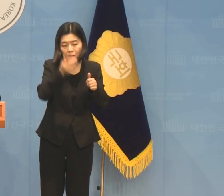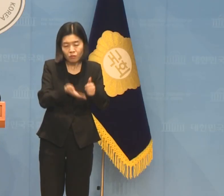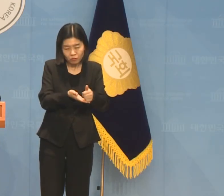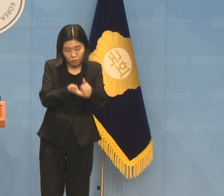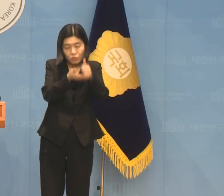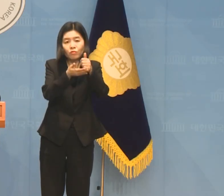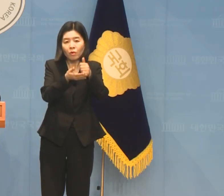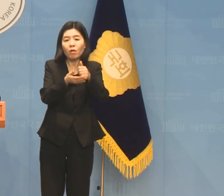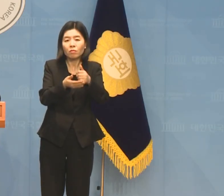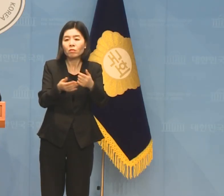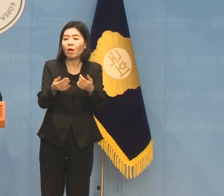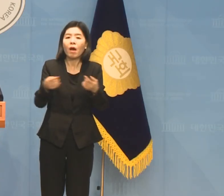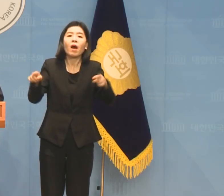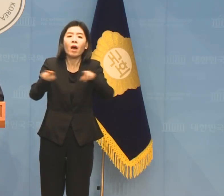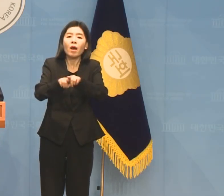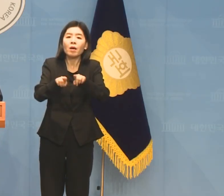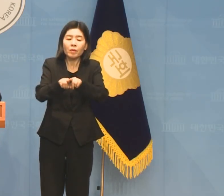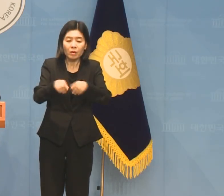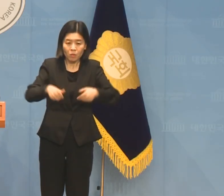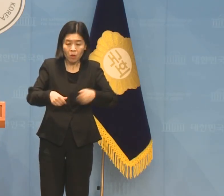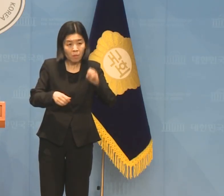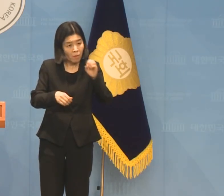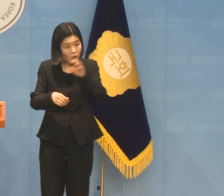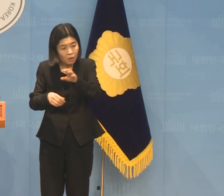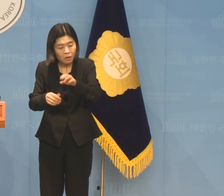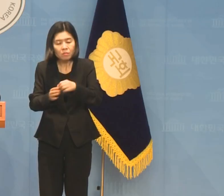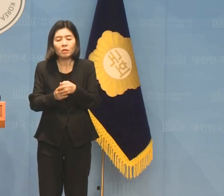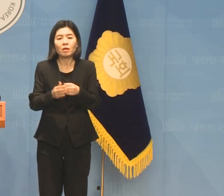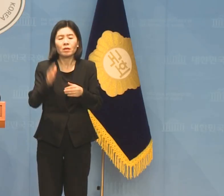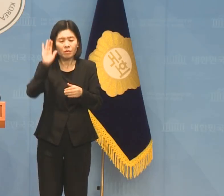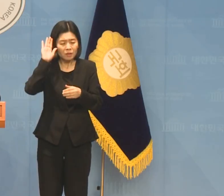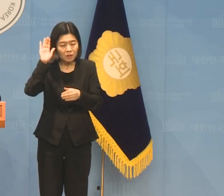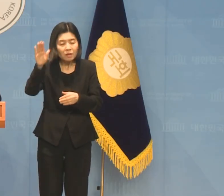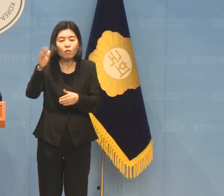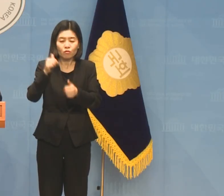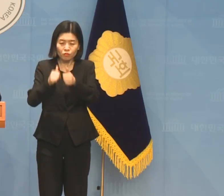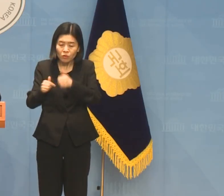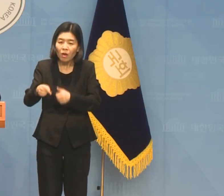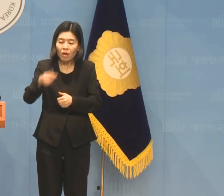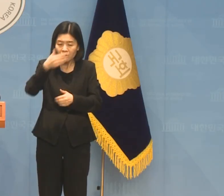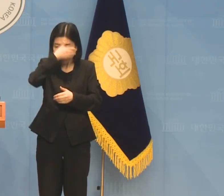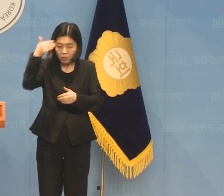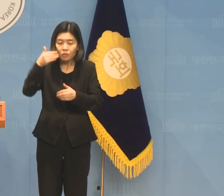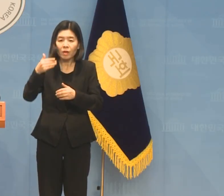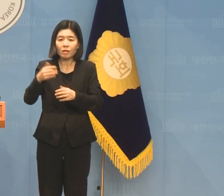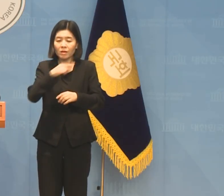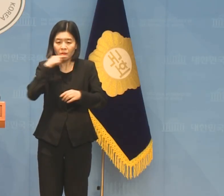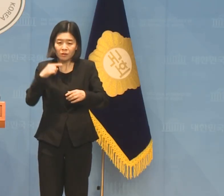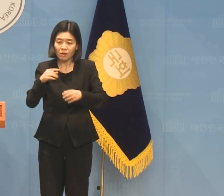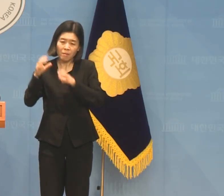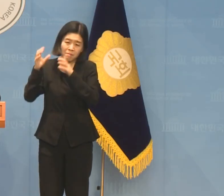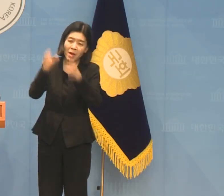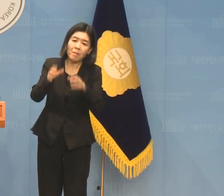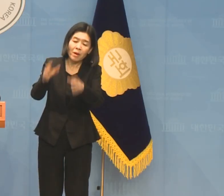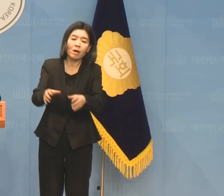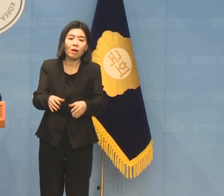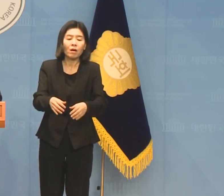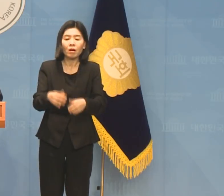해야 한다고 말했지만 미래 세대에게 적자 폭탄을 떠넘기며 어떤 예우를 논하겠다는